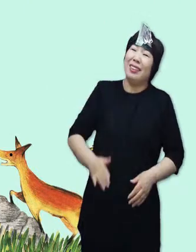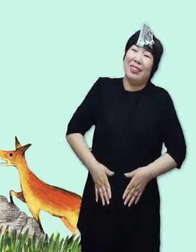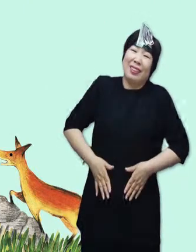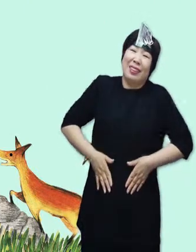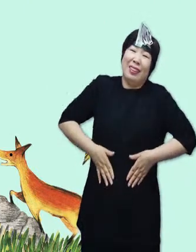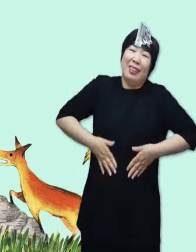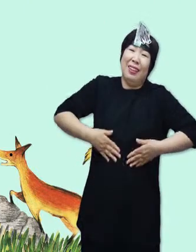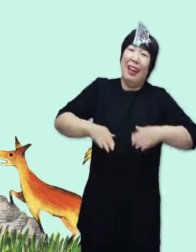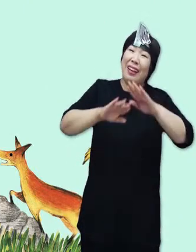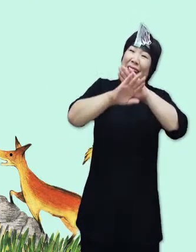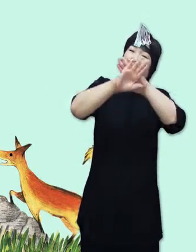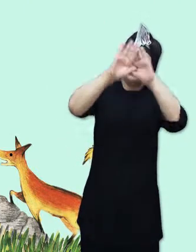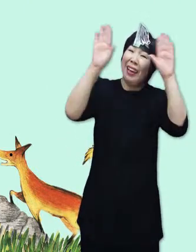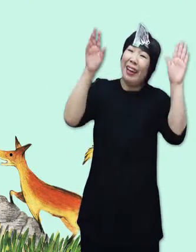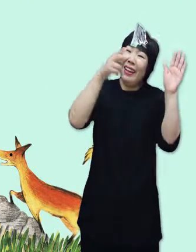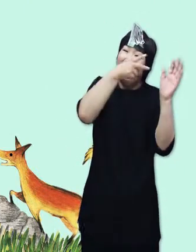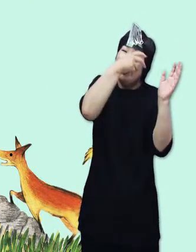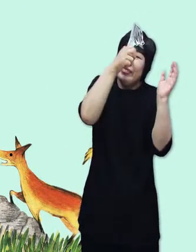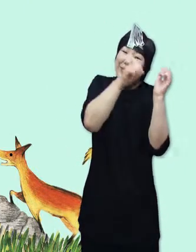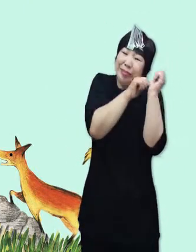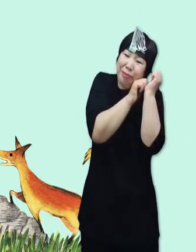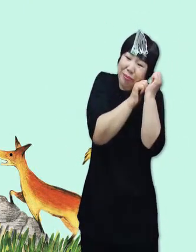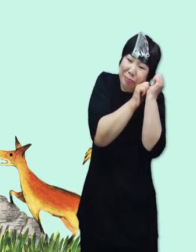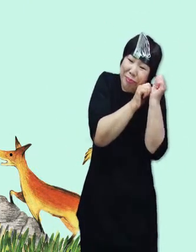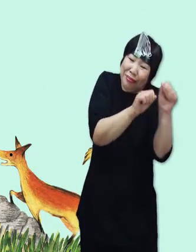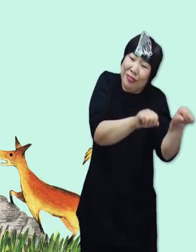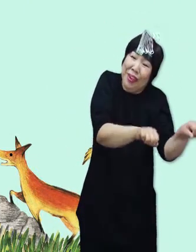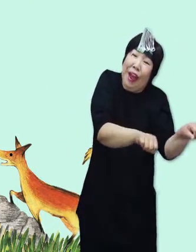따뜻한 햇살을 받으며 낮잠을 자거나